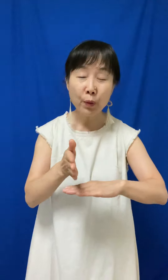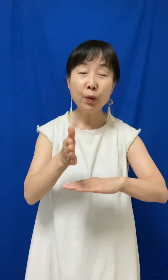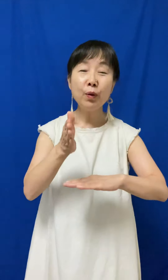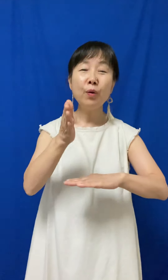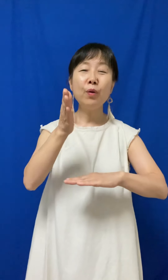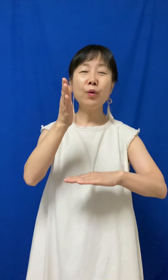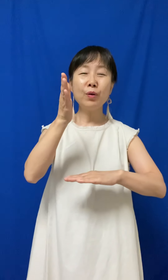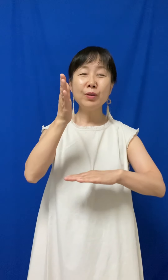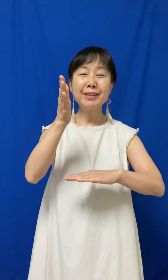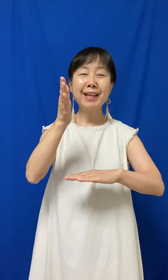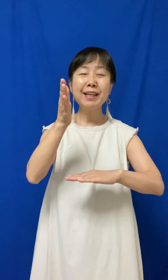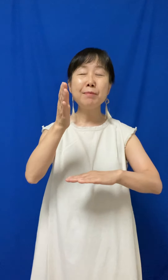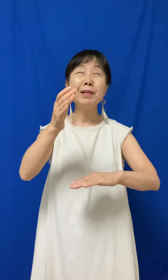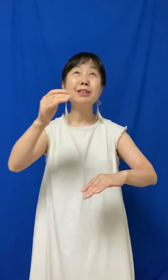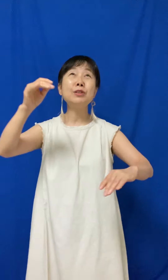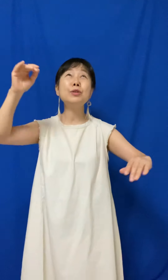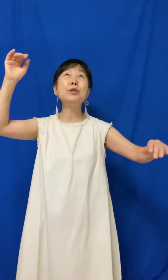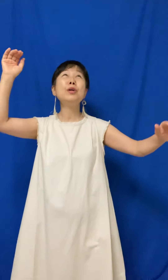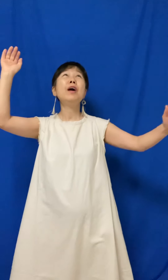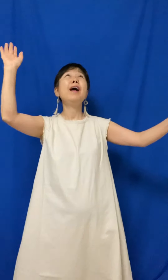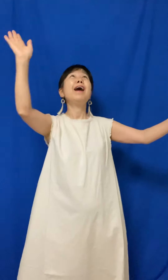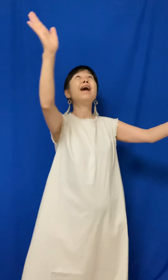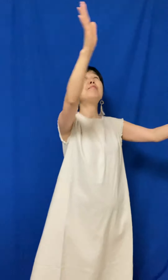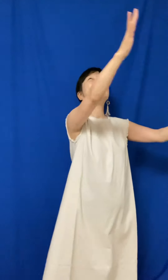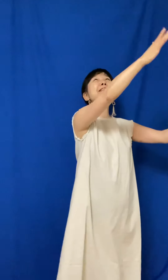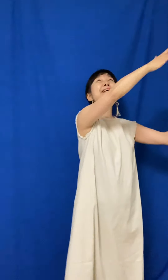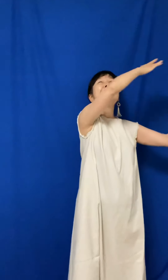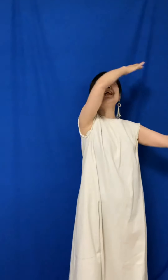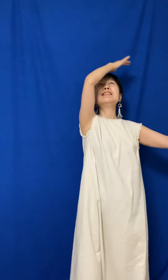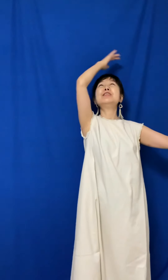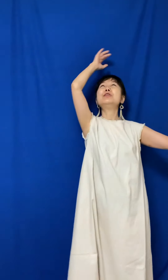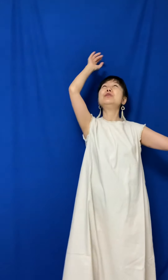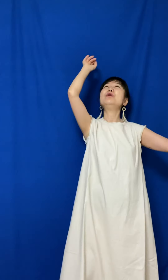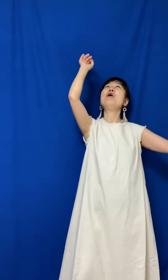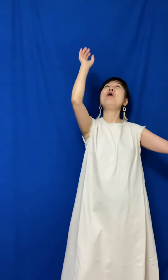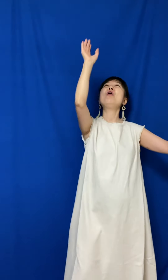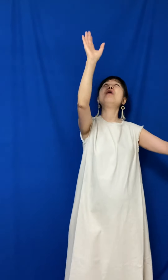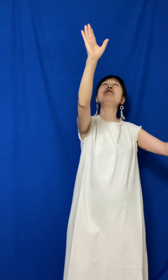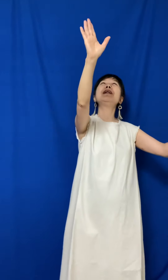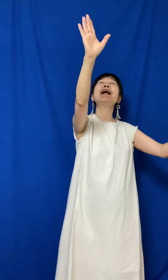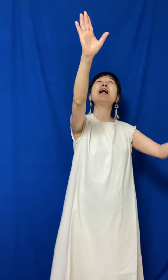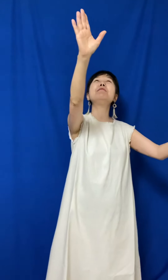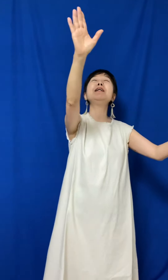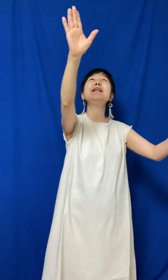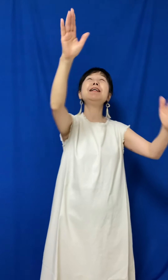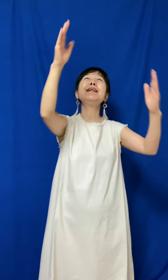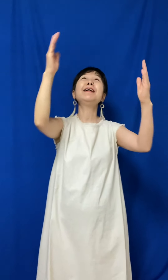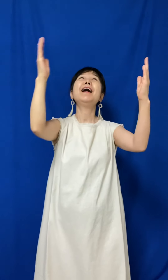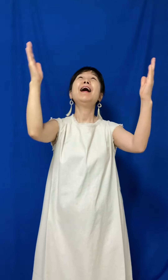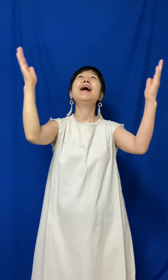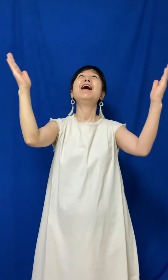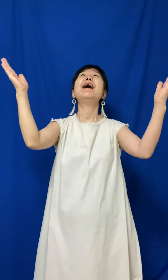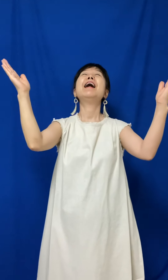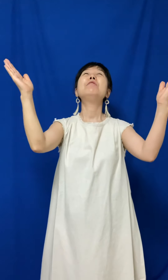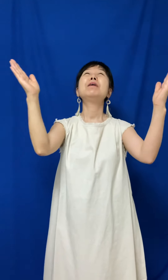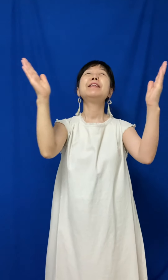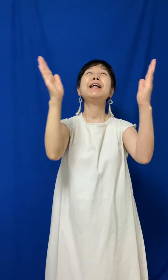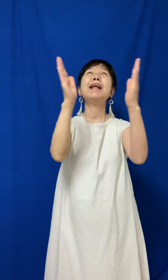うございます。アマテラスオホミカミ、アマテラ